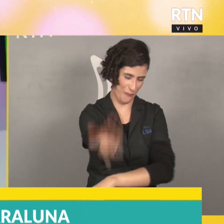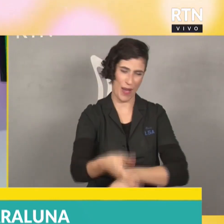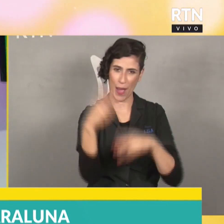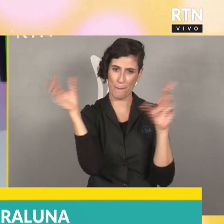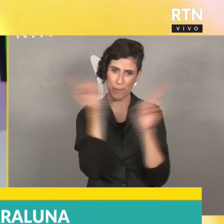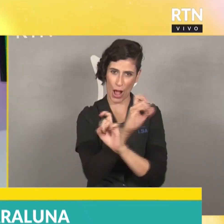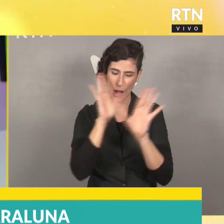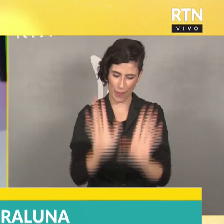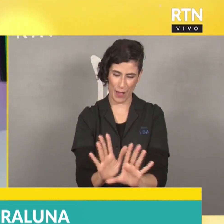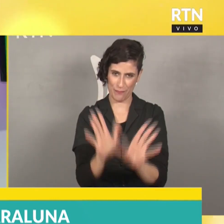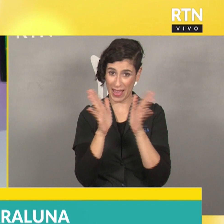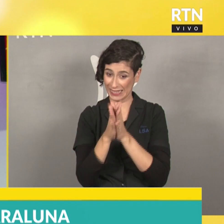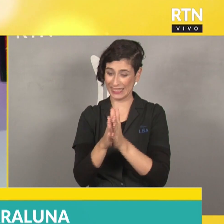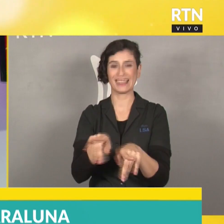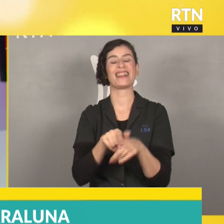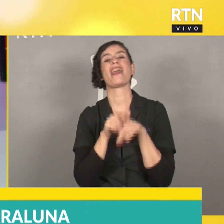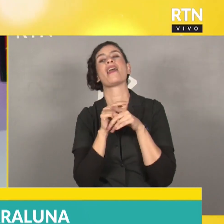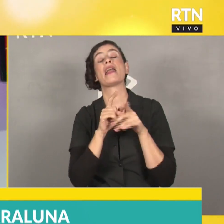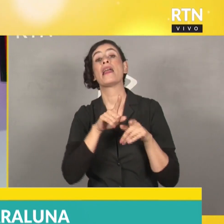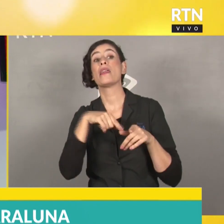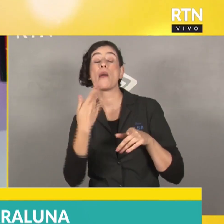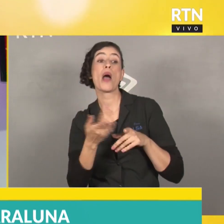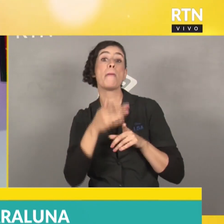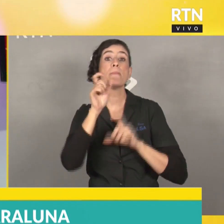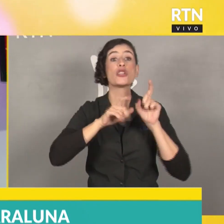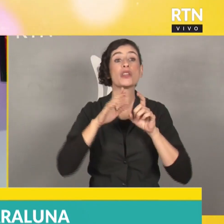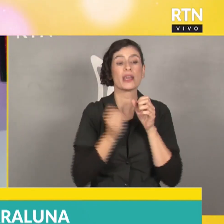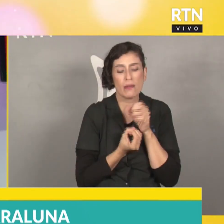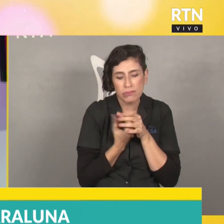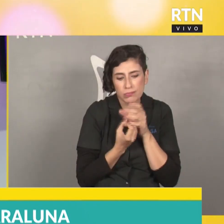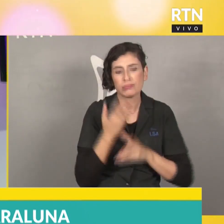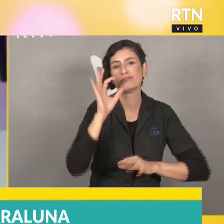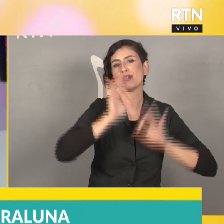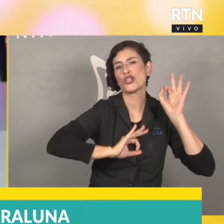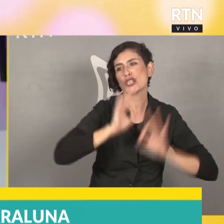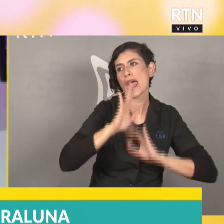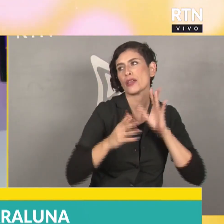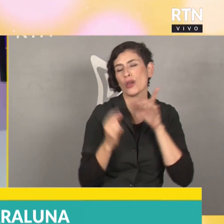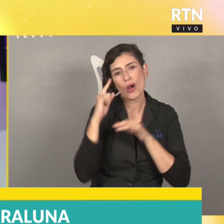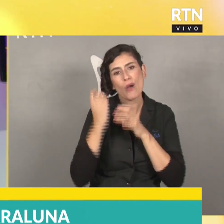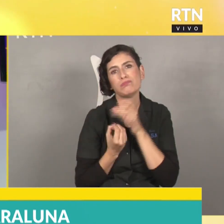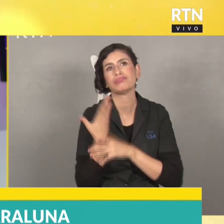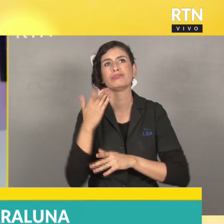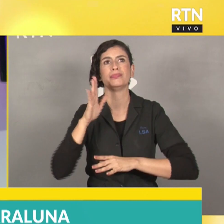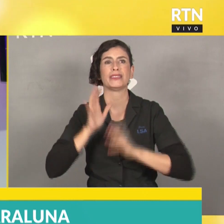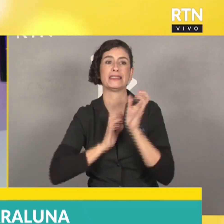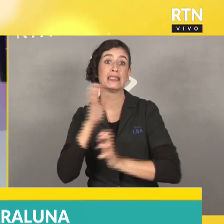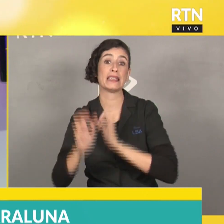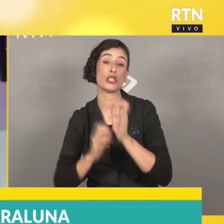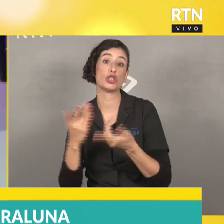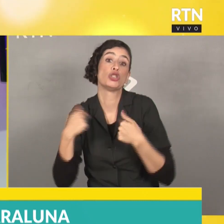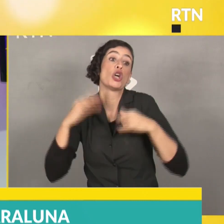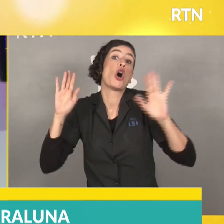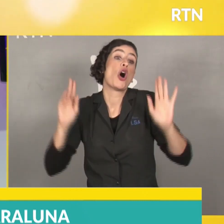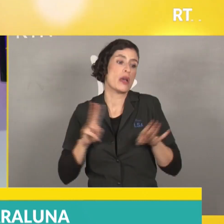Y lo que tiene que ver con las personas que estén haciendo algún proyecto o algún desarrollo, un emprendimiento, les